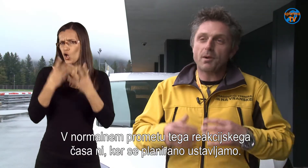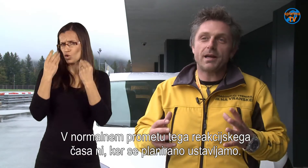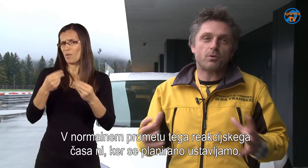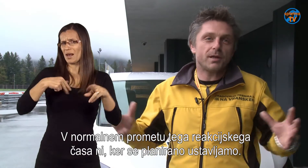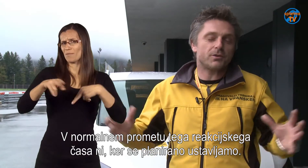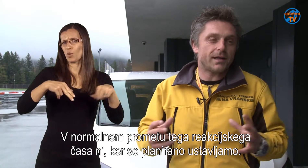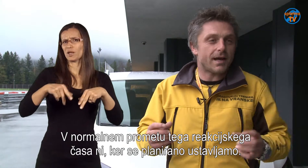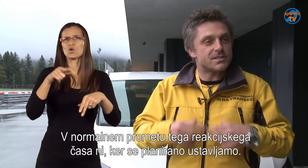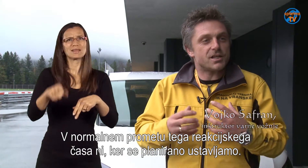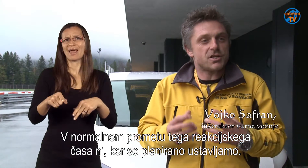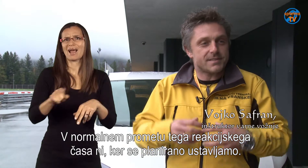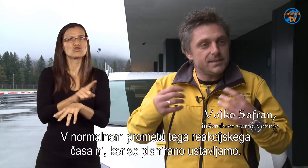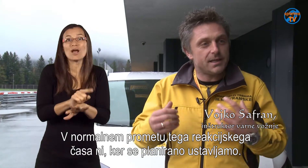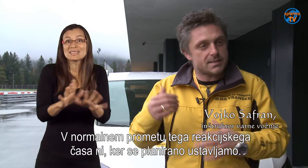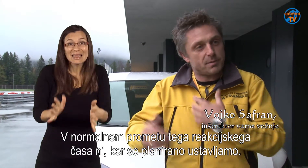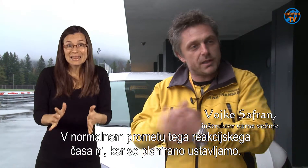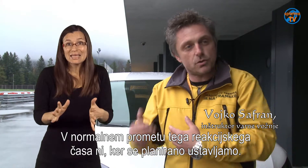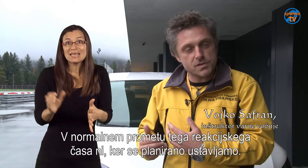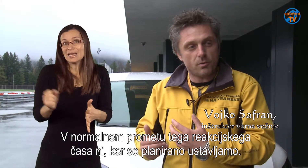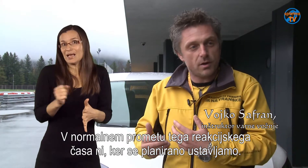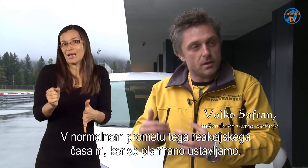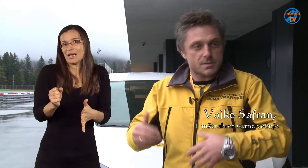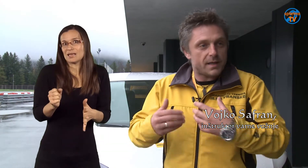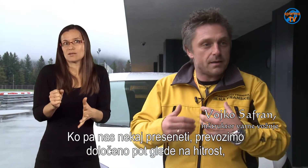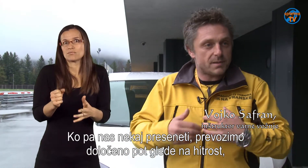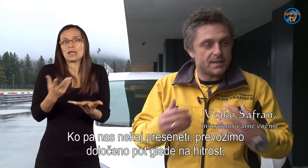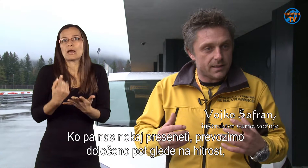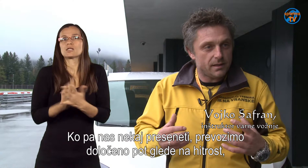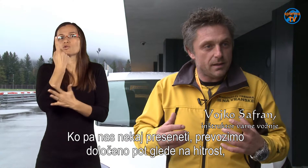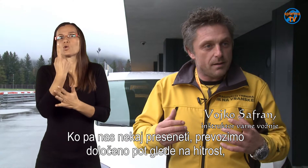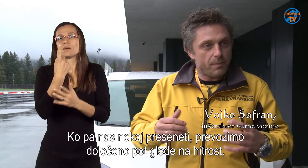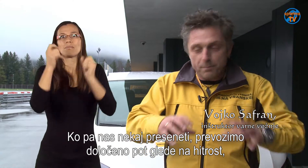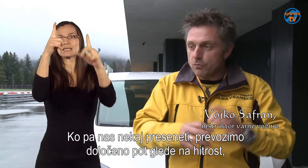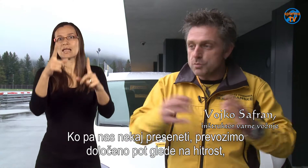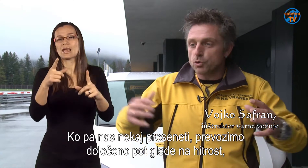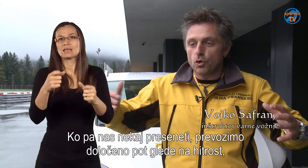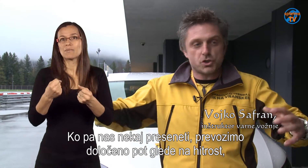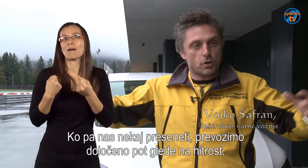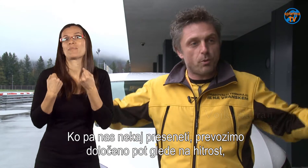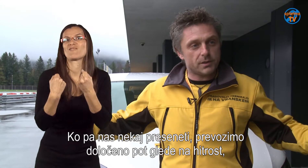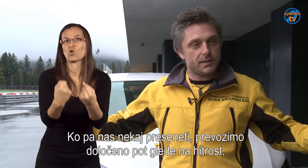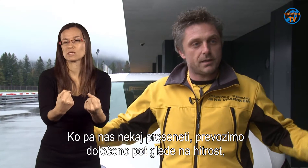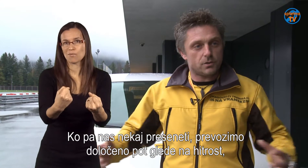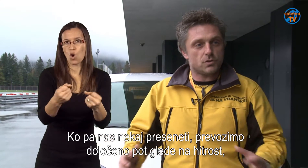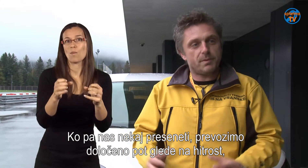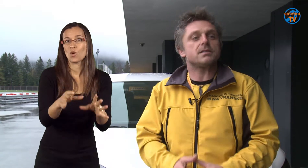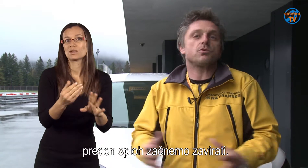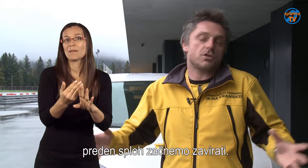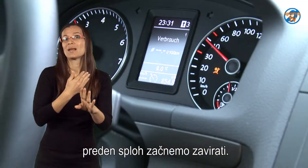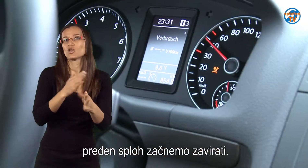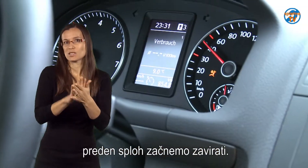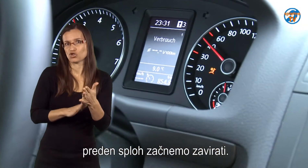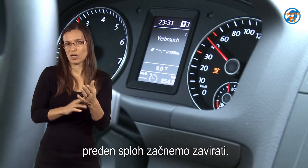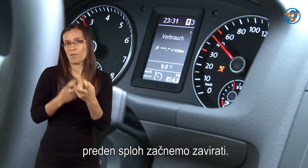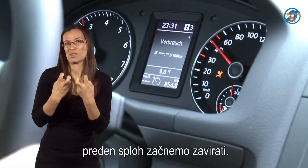V normalnem prometu tega reakcijskega časa ni, ker se planirano ustavimo. Ko nas pa nekaj preseneti, pa prevozimo določeno pot, glede na hitrost, preden sploh